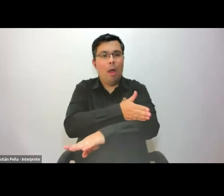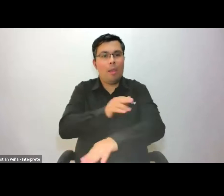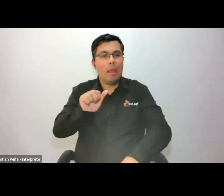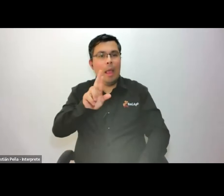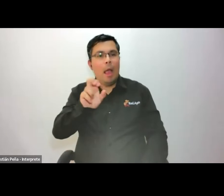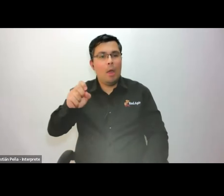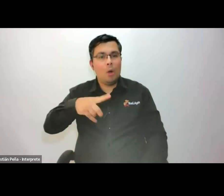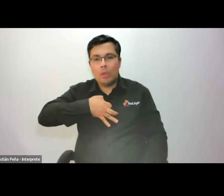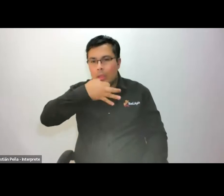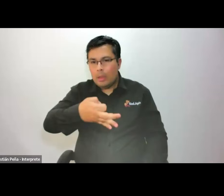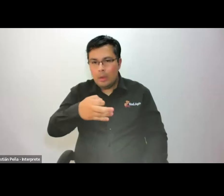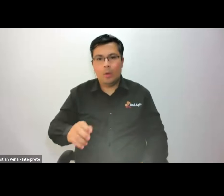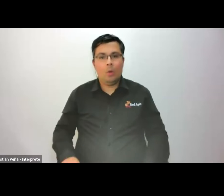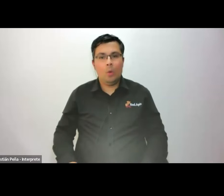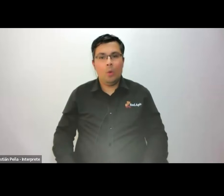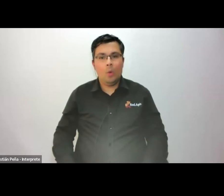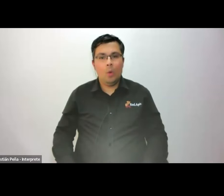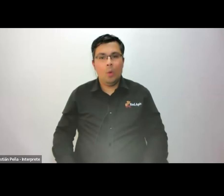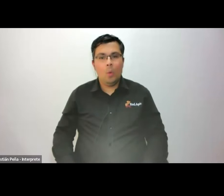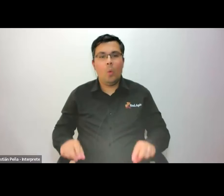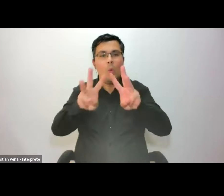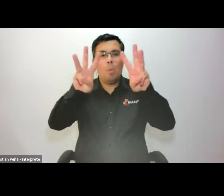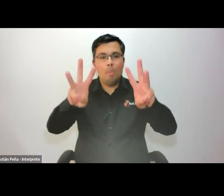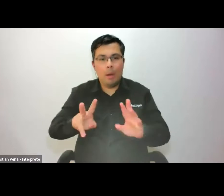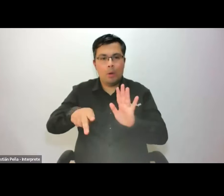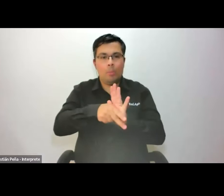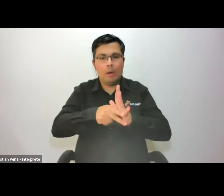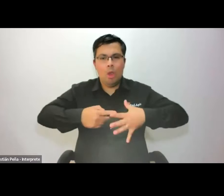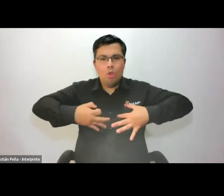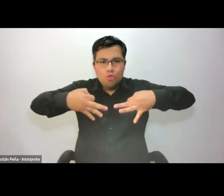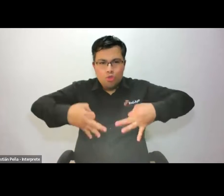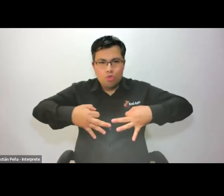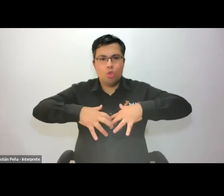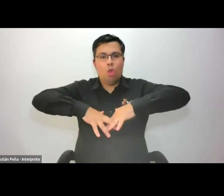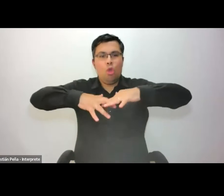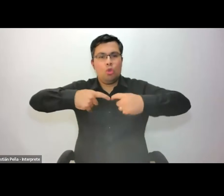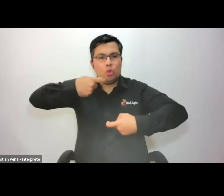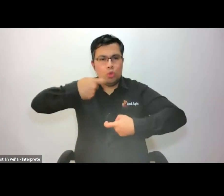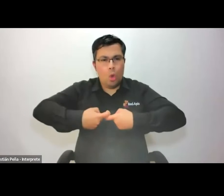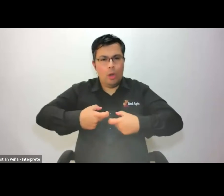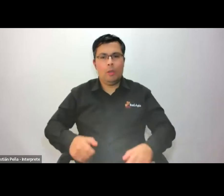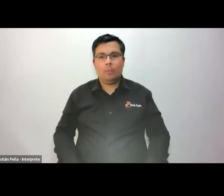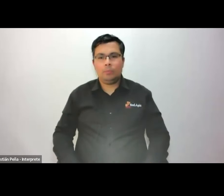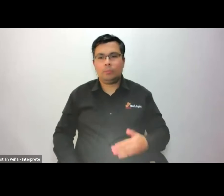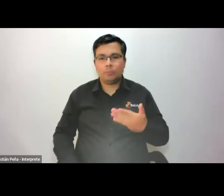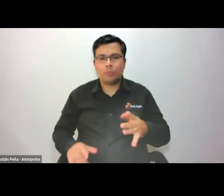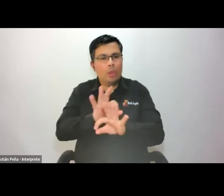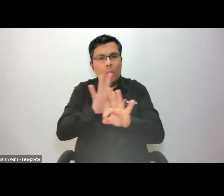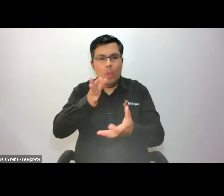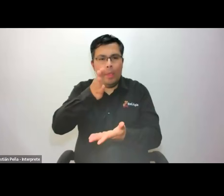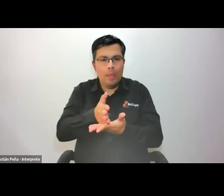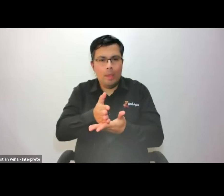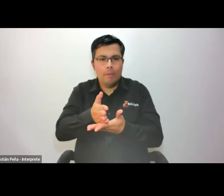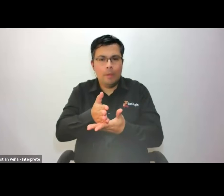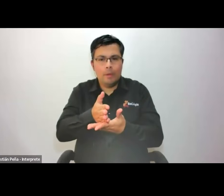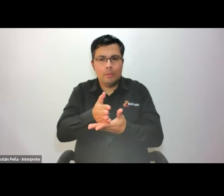materia de educación inclusiva, que obviamente nunca debemos dejar de reforzar, de consolidar, porque